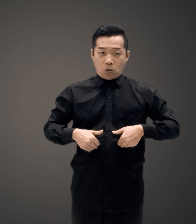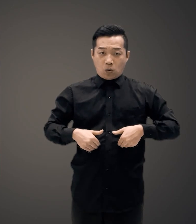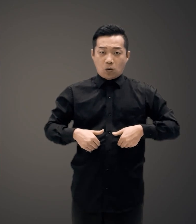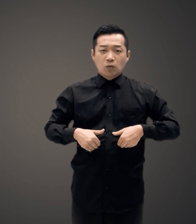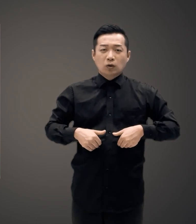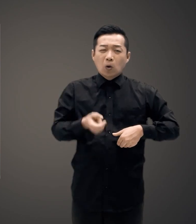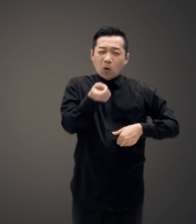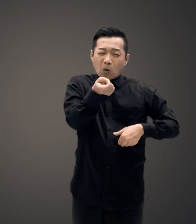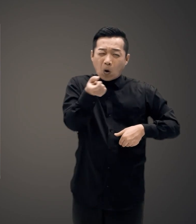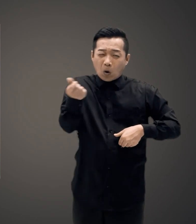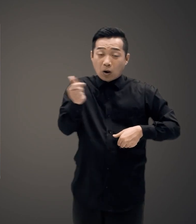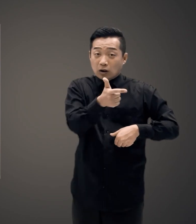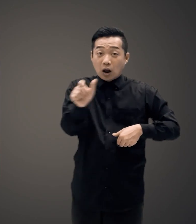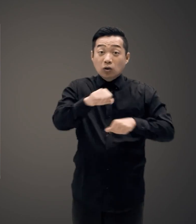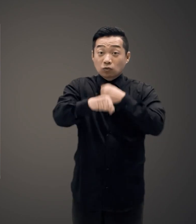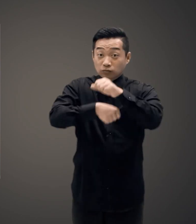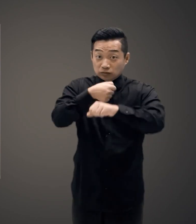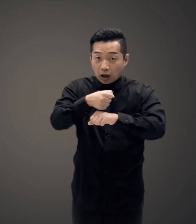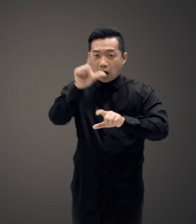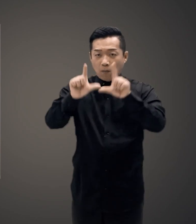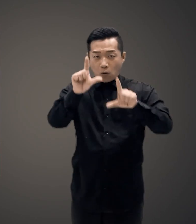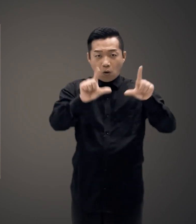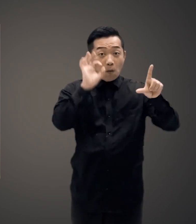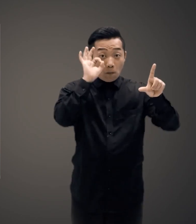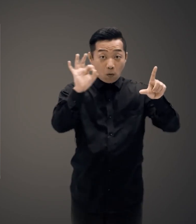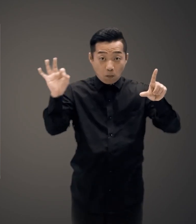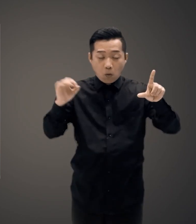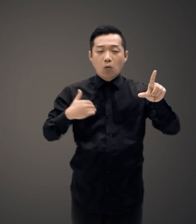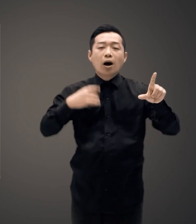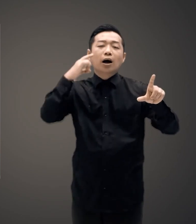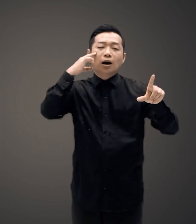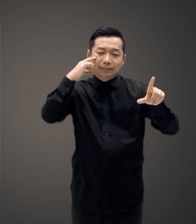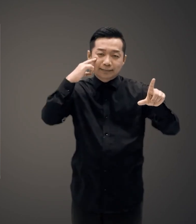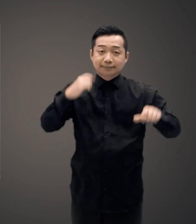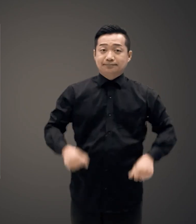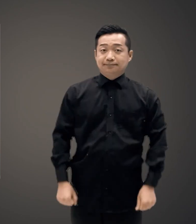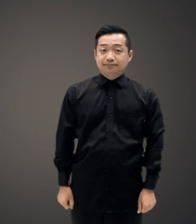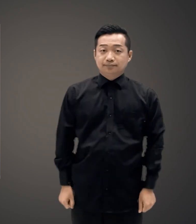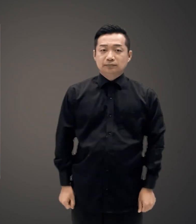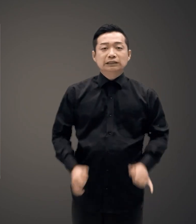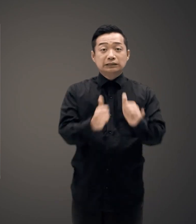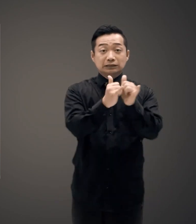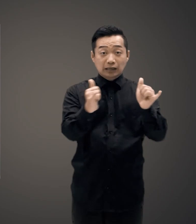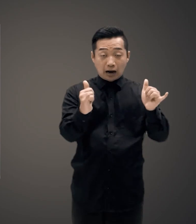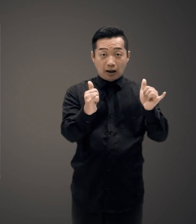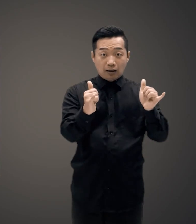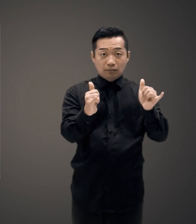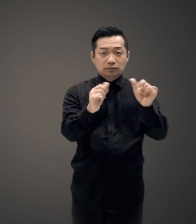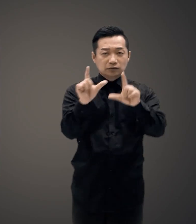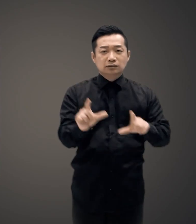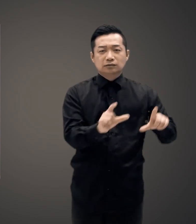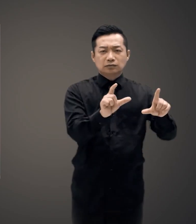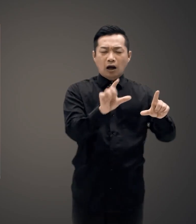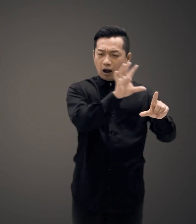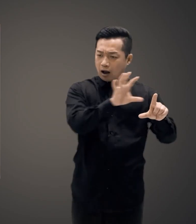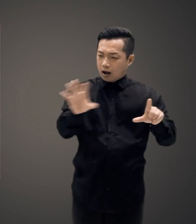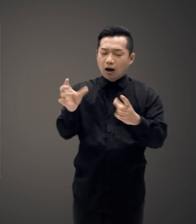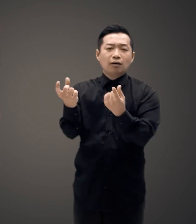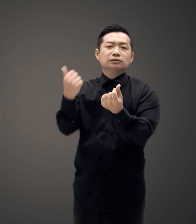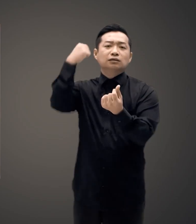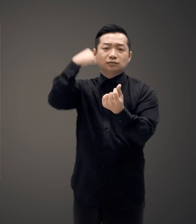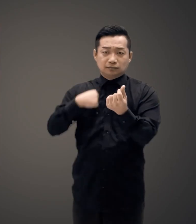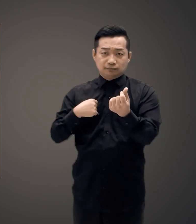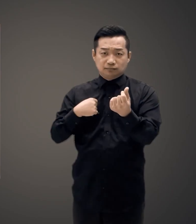수도 있는 그런 동물들의 여러 가지 모습들을 보면서 흥미를 가지게 됐어요. 아, 인간사하고 참